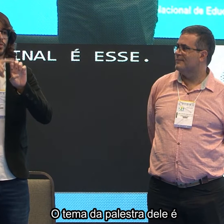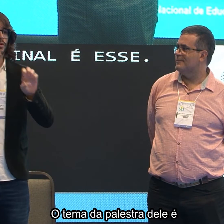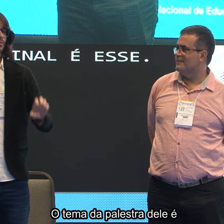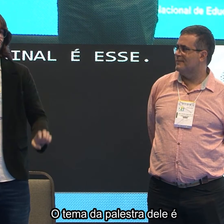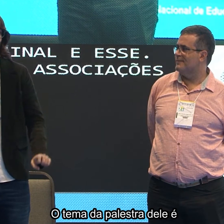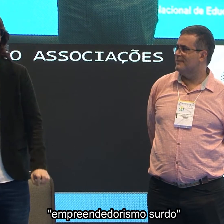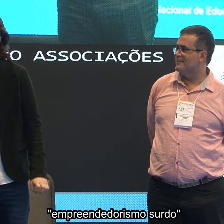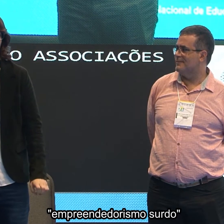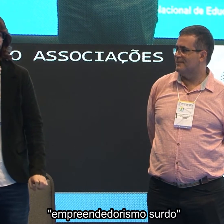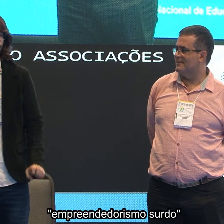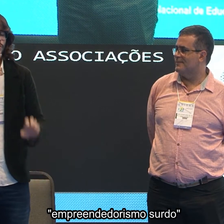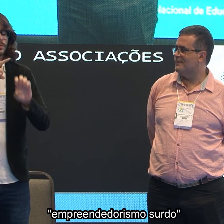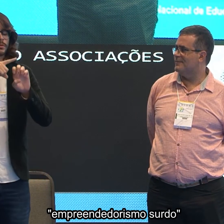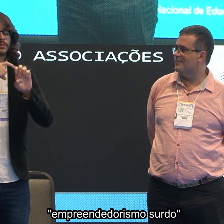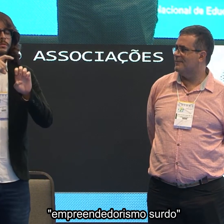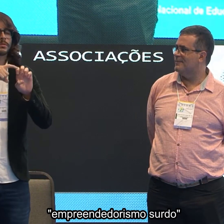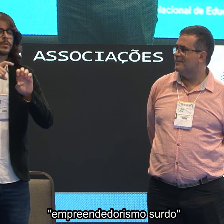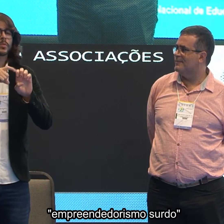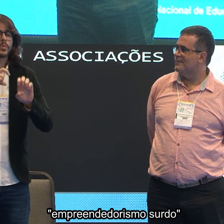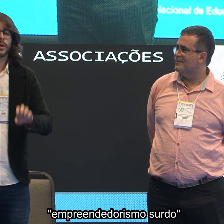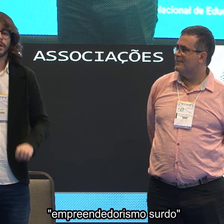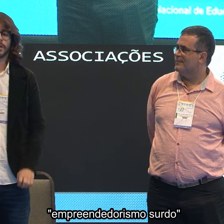é empreendedorismo surdo.